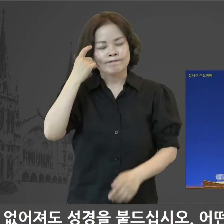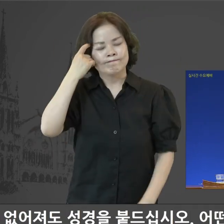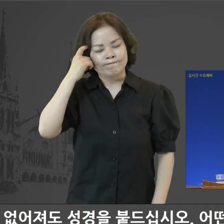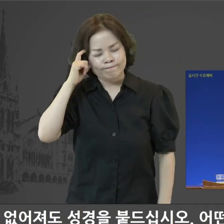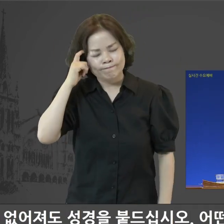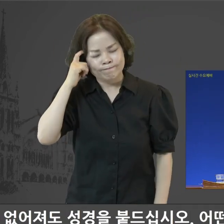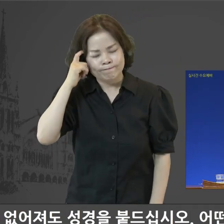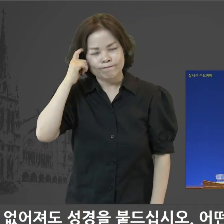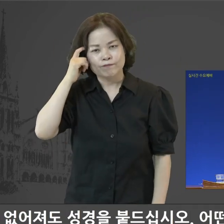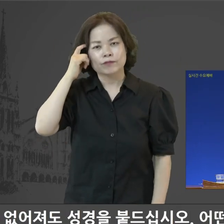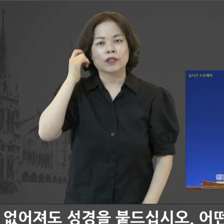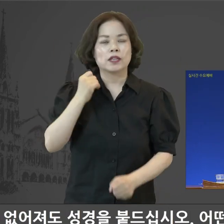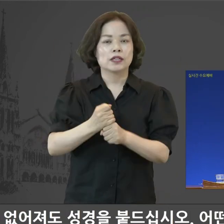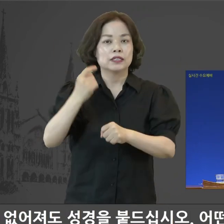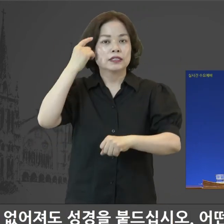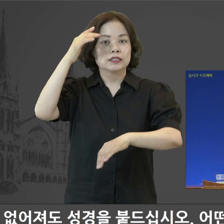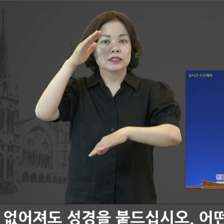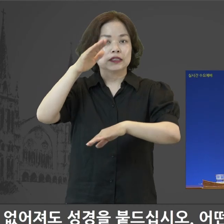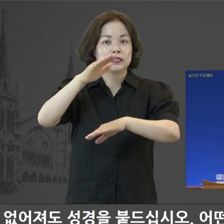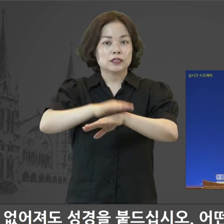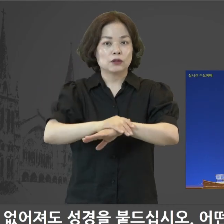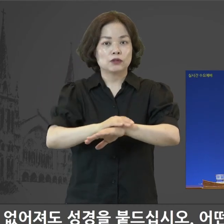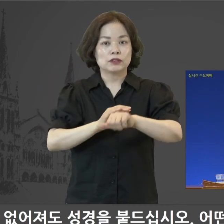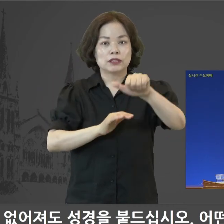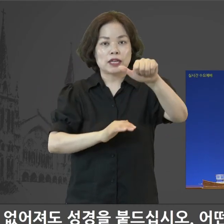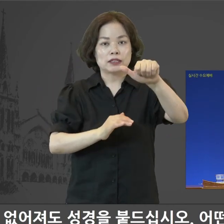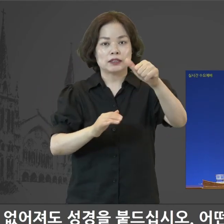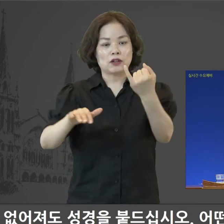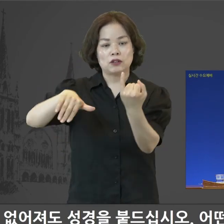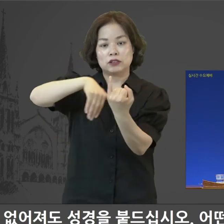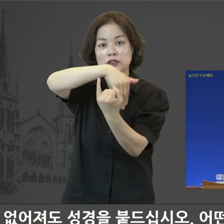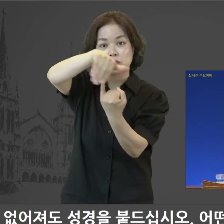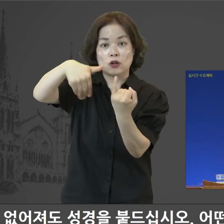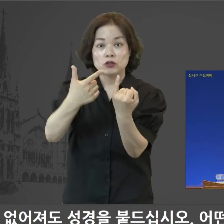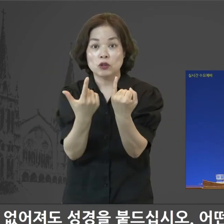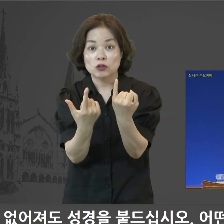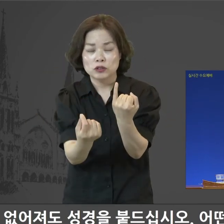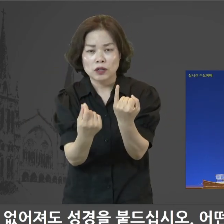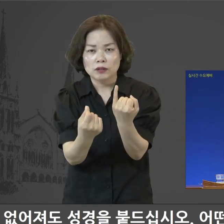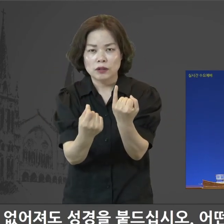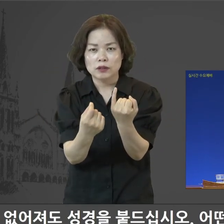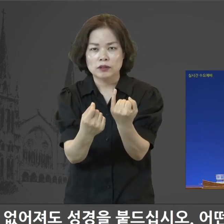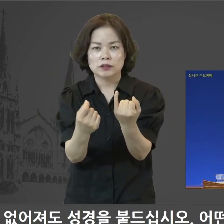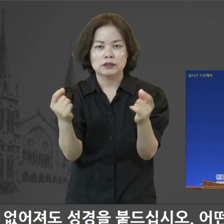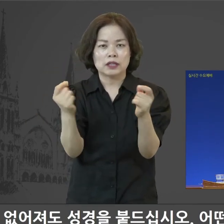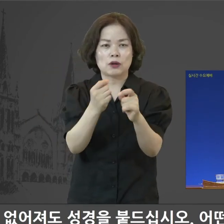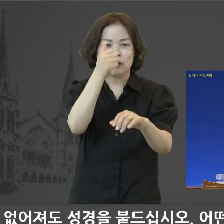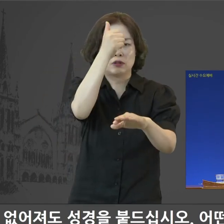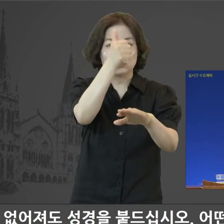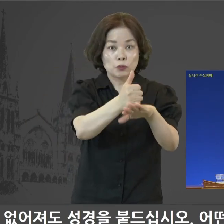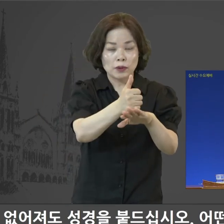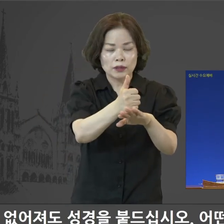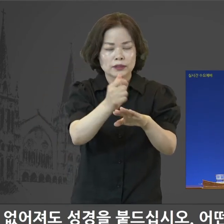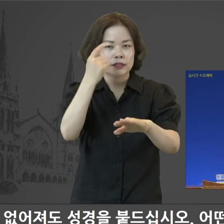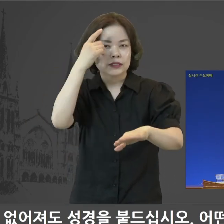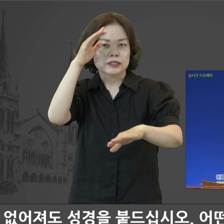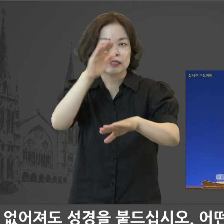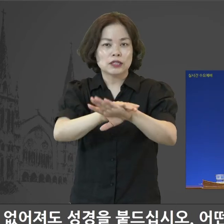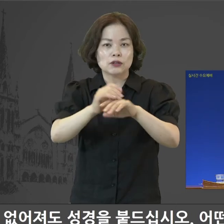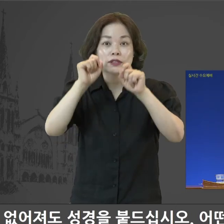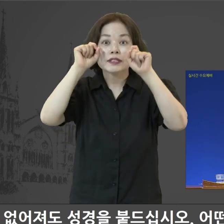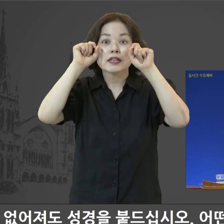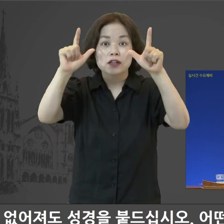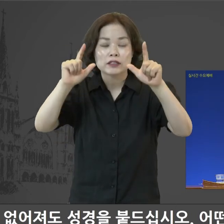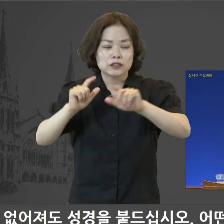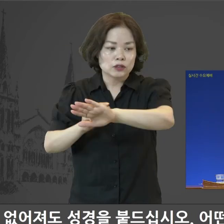상고함으로 슬기로운 다섯 처녀처럼 다가올 종말을 지혜롭게 준비하는 영적으로 깨어있는